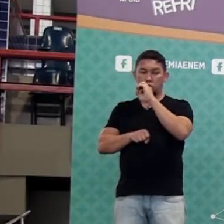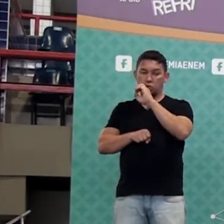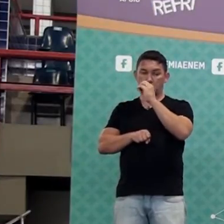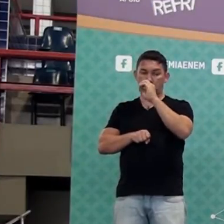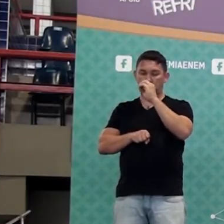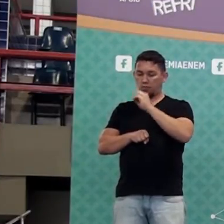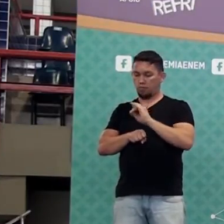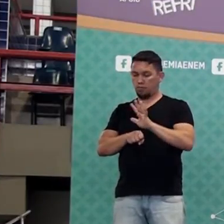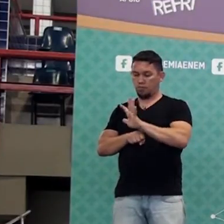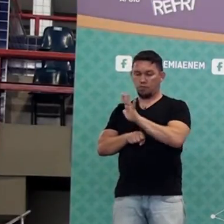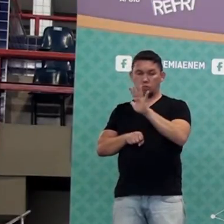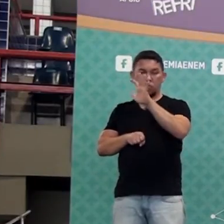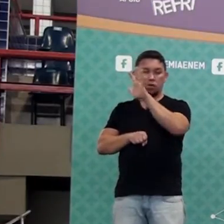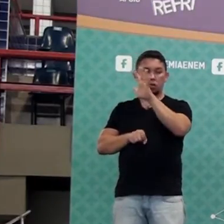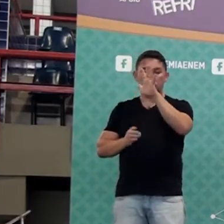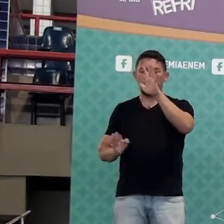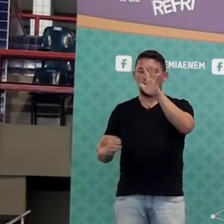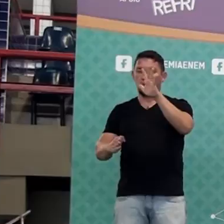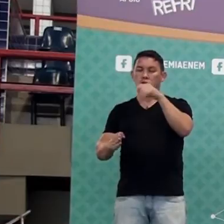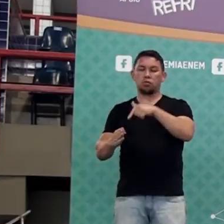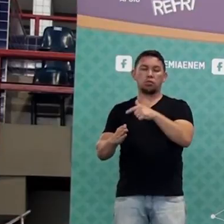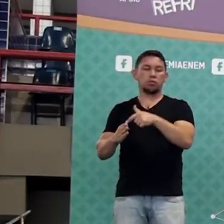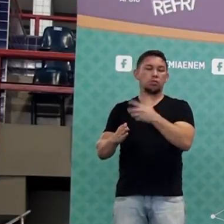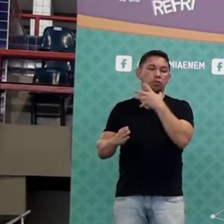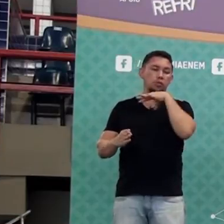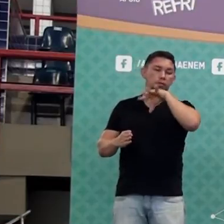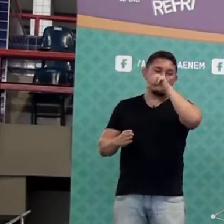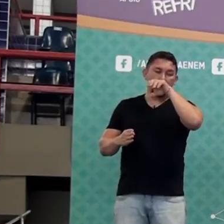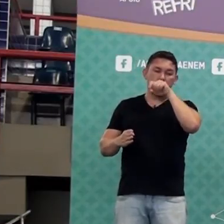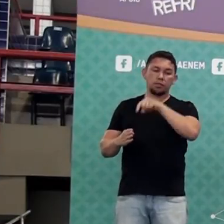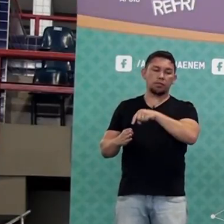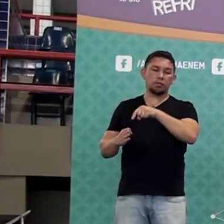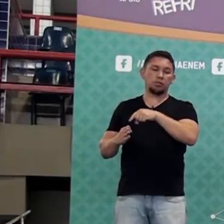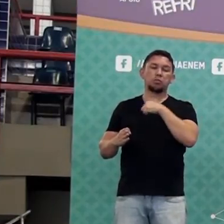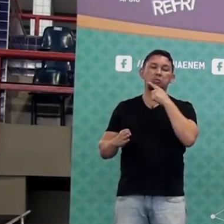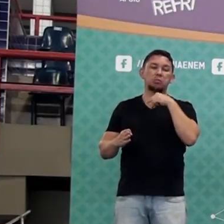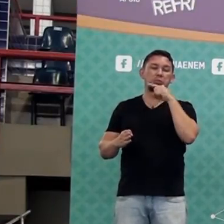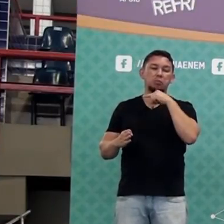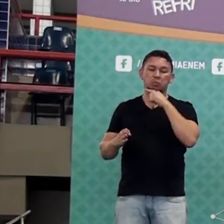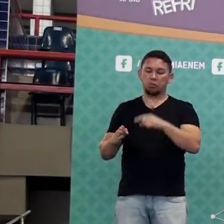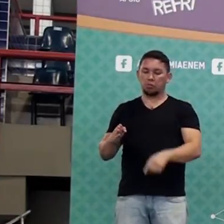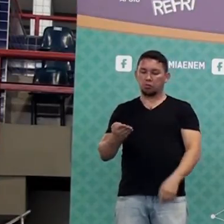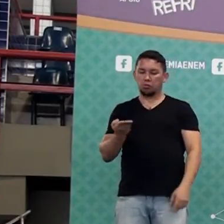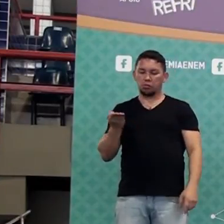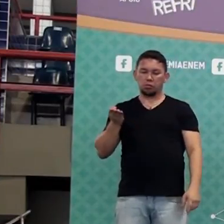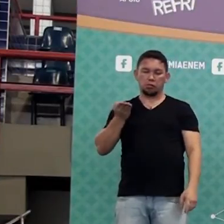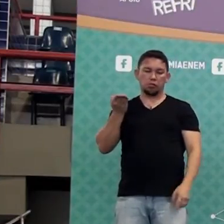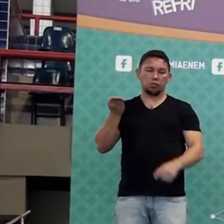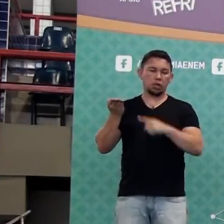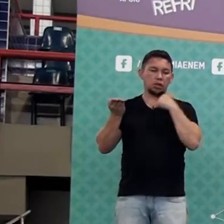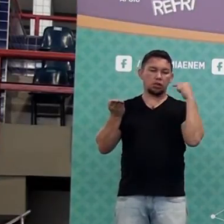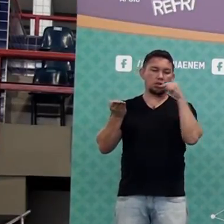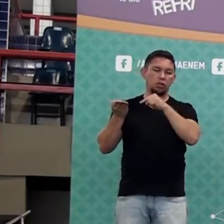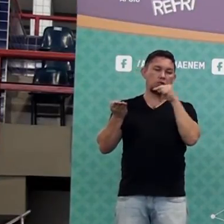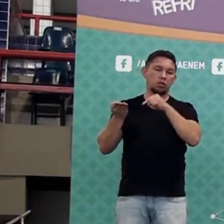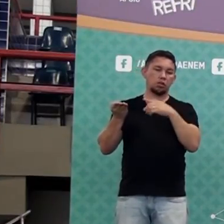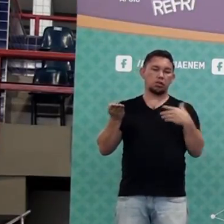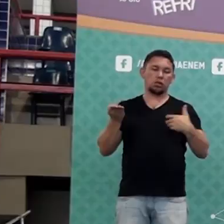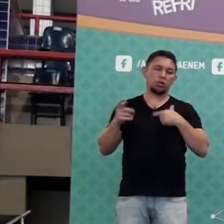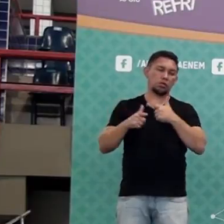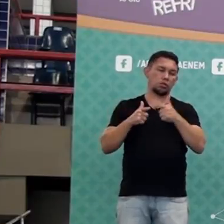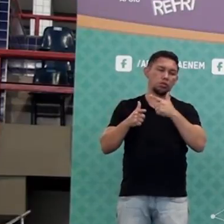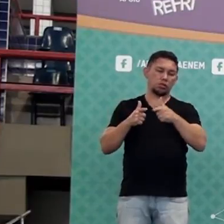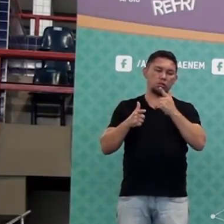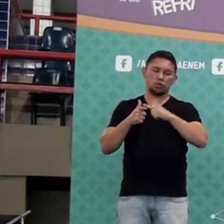oxigênio vai embora, como é que os peixes, por exemplo, vão respirar? Não tem o que respirar. Eles acabam morrendo, tá? Então, há esse